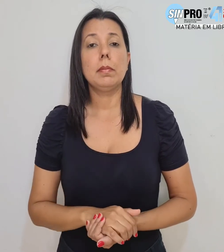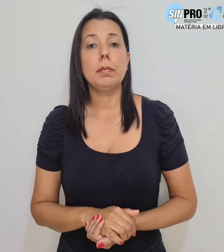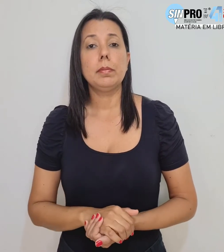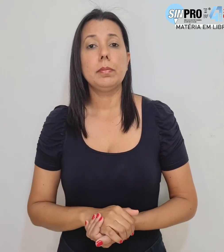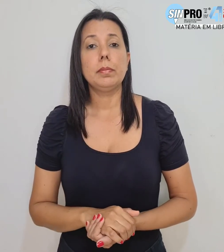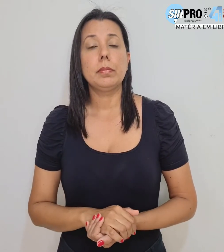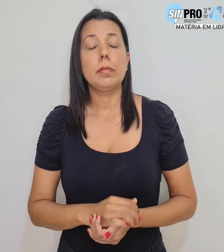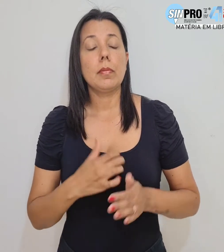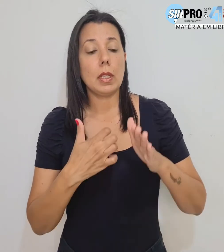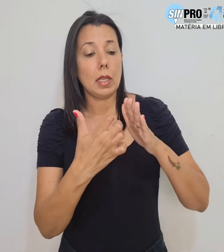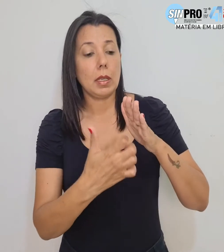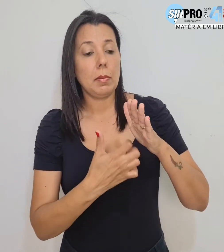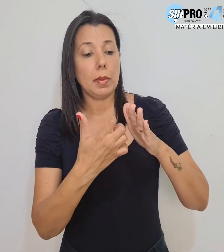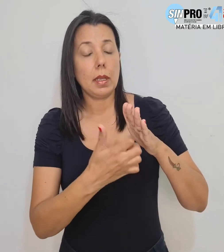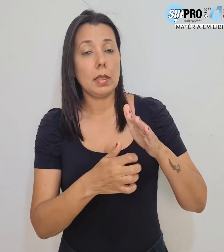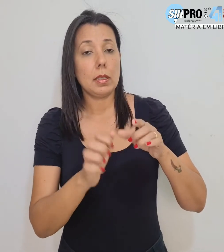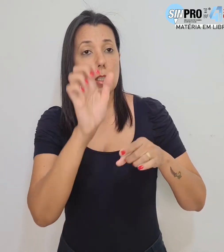nas empresas estatais